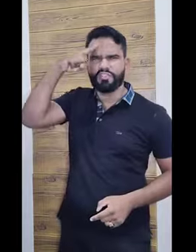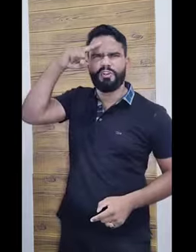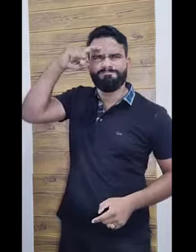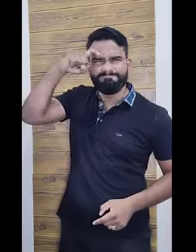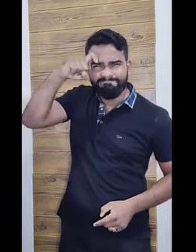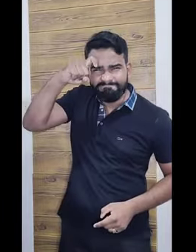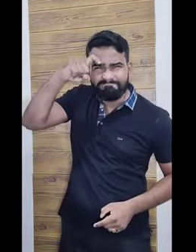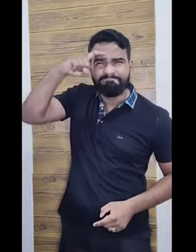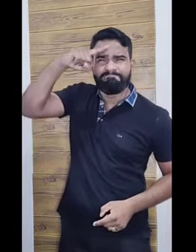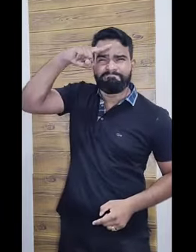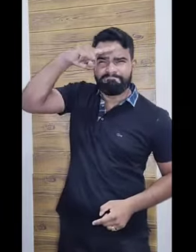Ó.